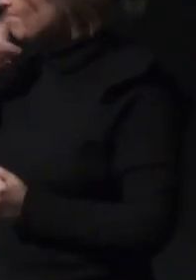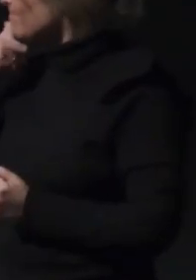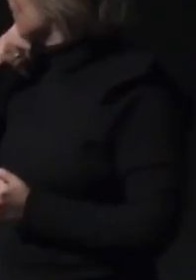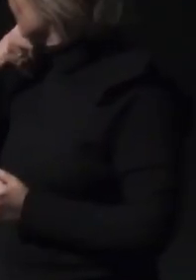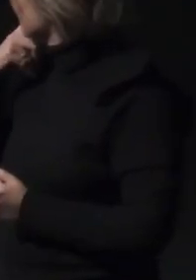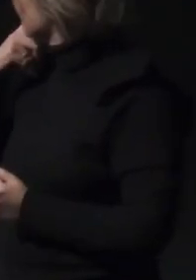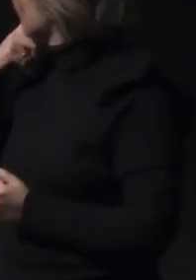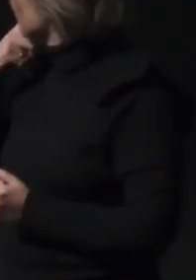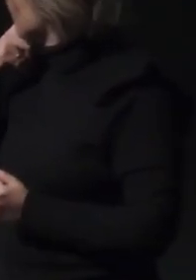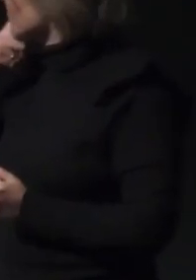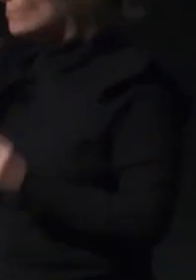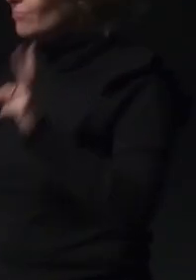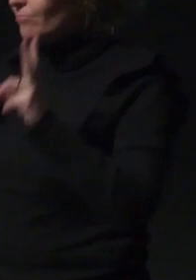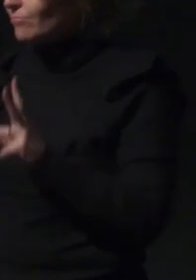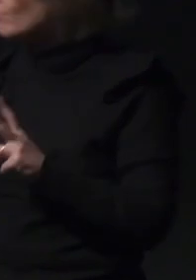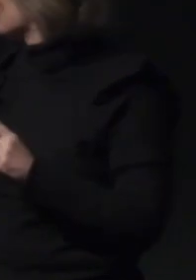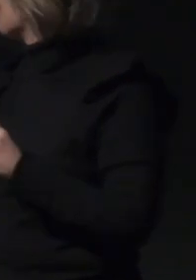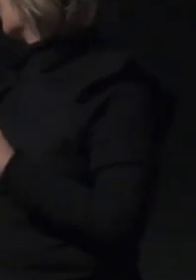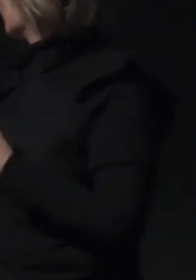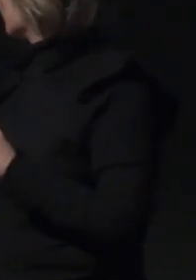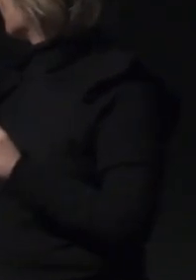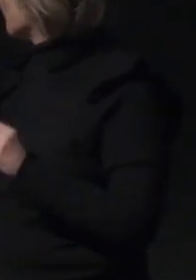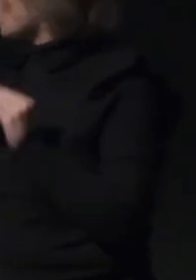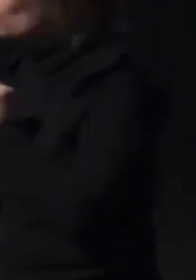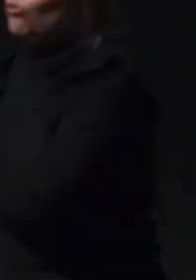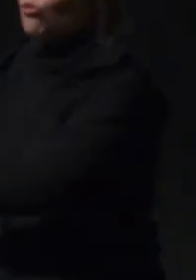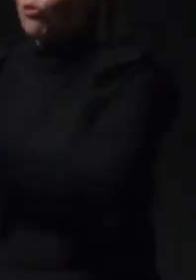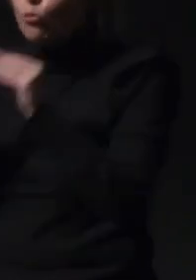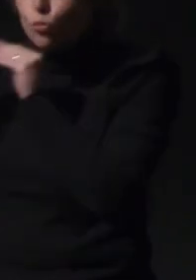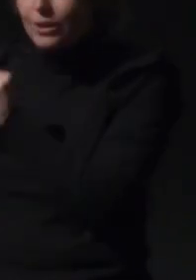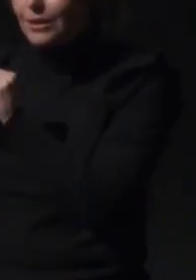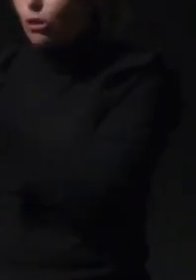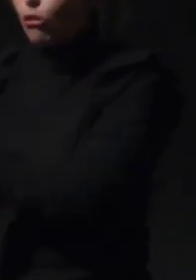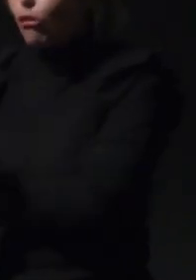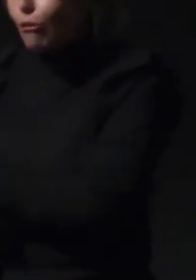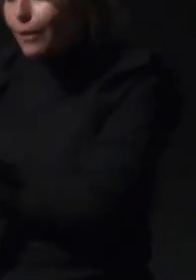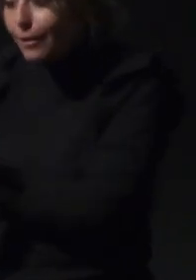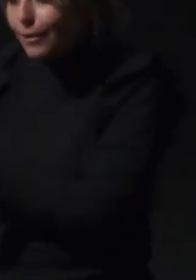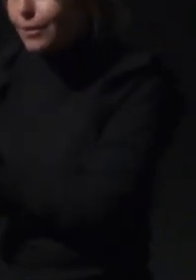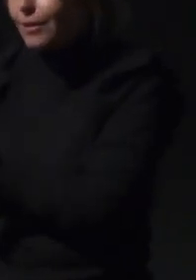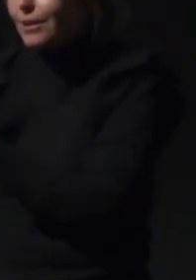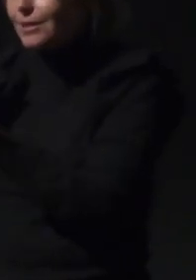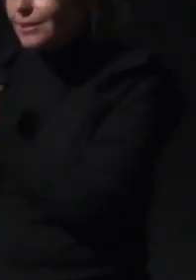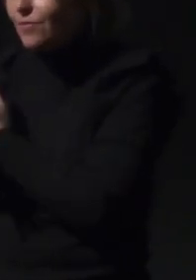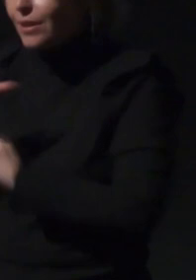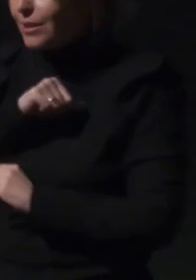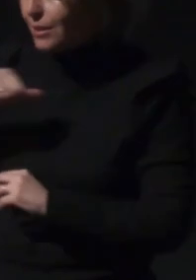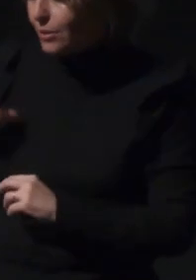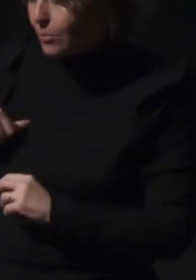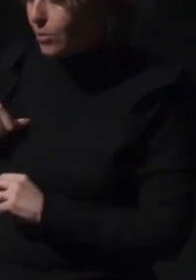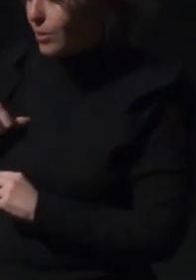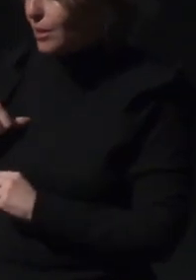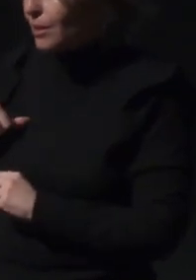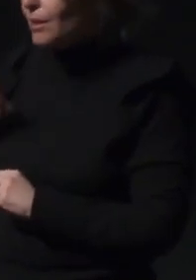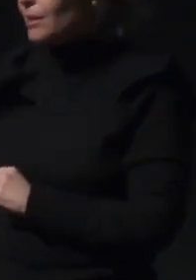de comunitario? La crianza solo como... ¿Qué hay de comunitario? La crianza solo como algo individual... ¿Y las